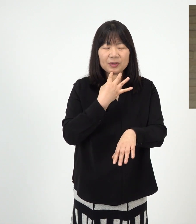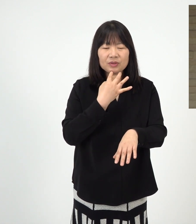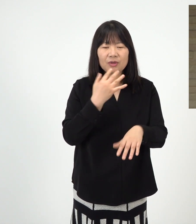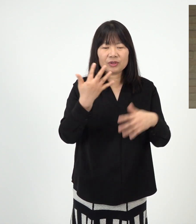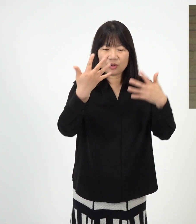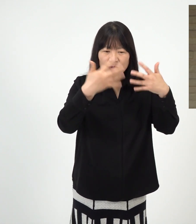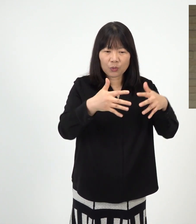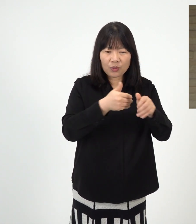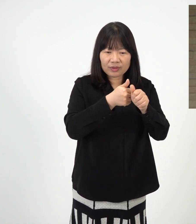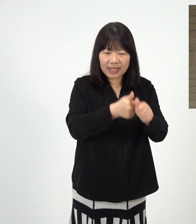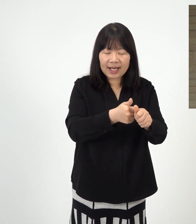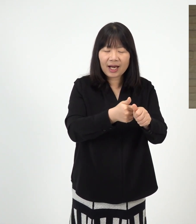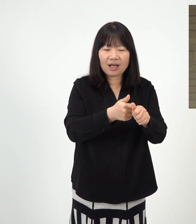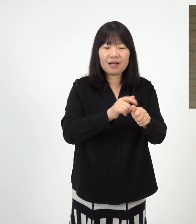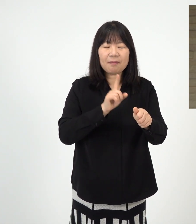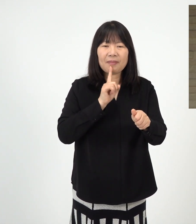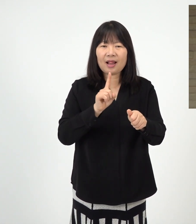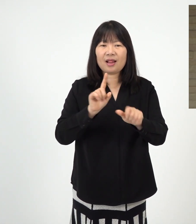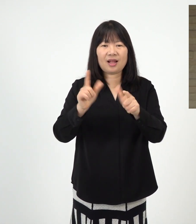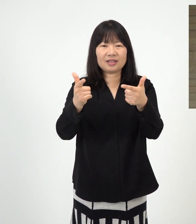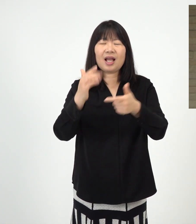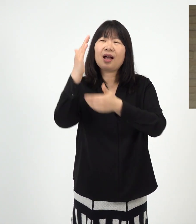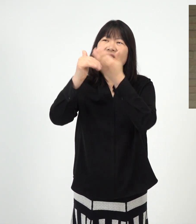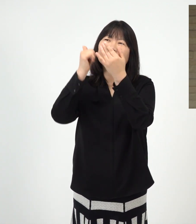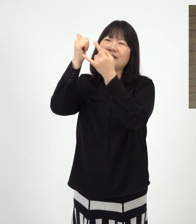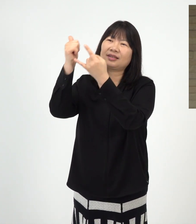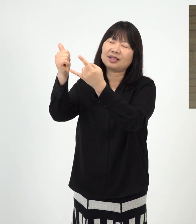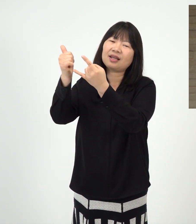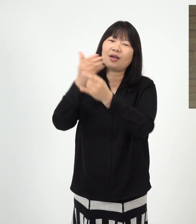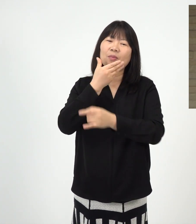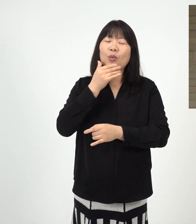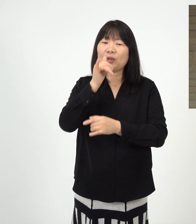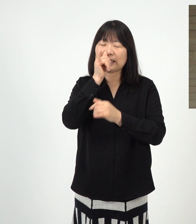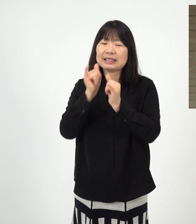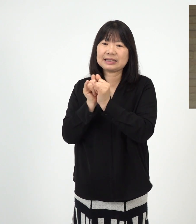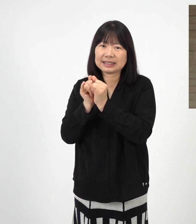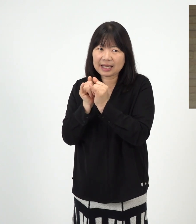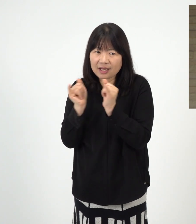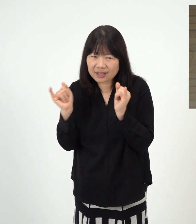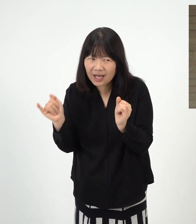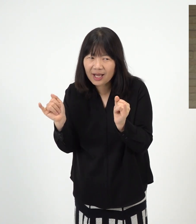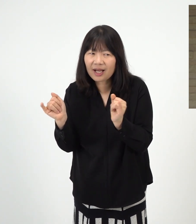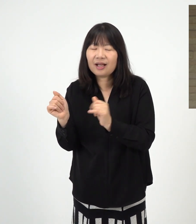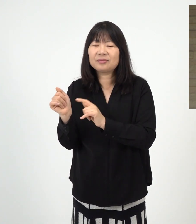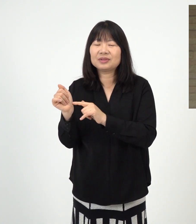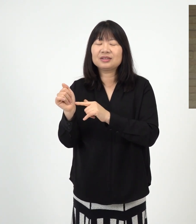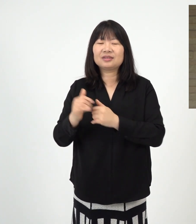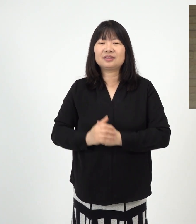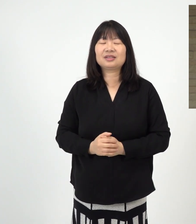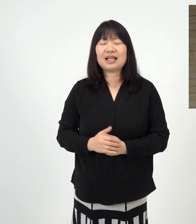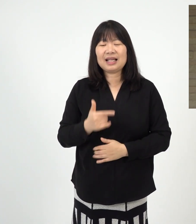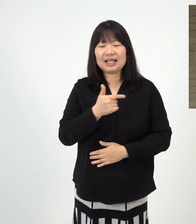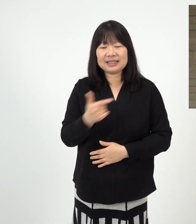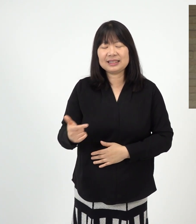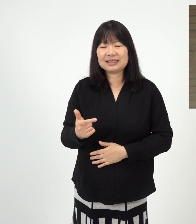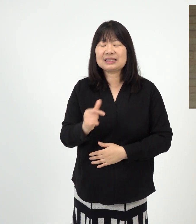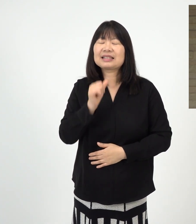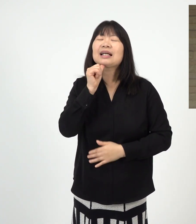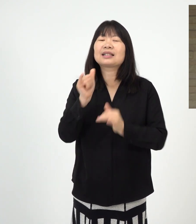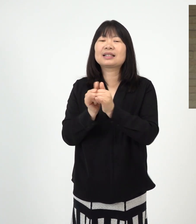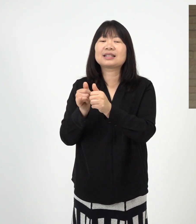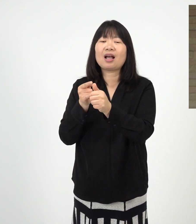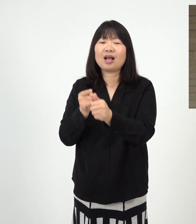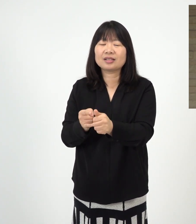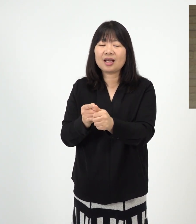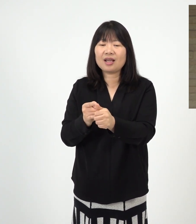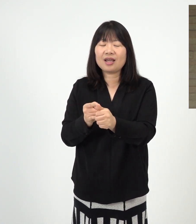게 아니에요. 하나님께 복된 존재는 지극히 작은 자들에게 그런